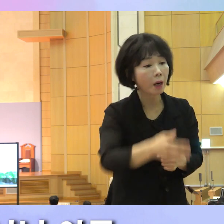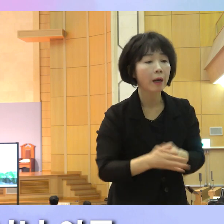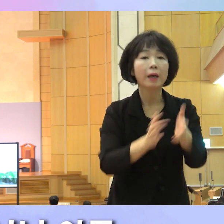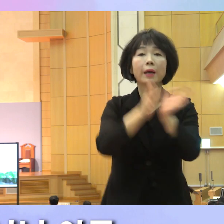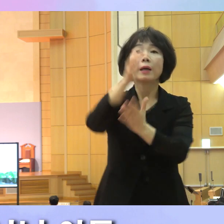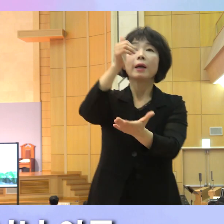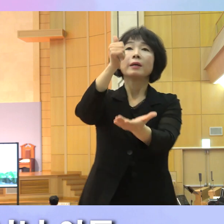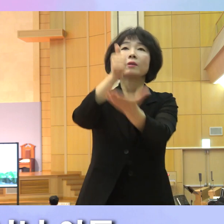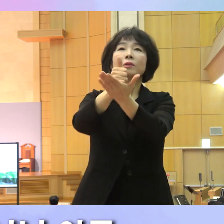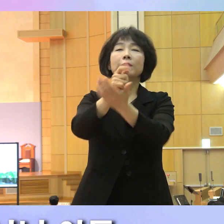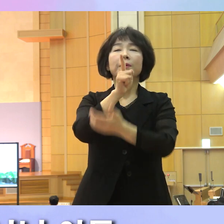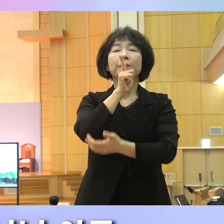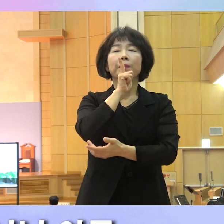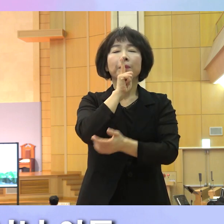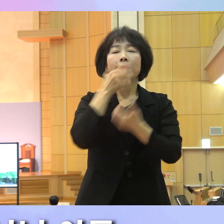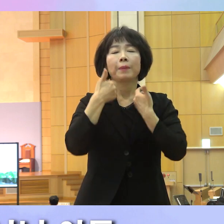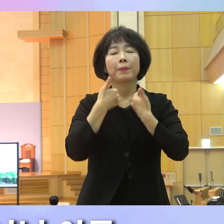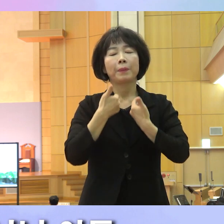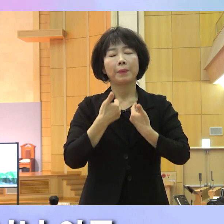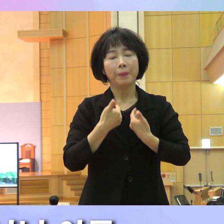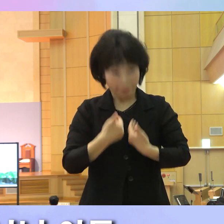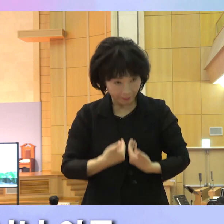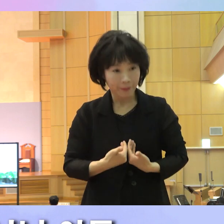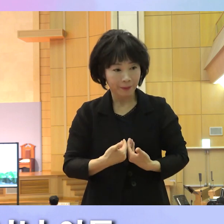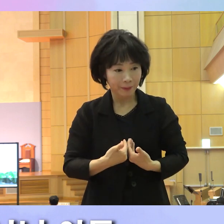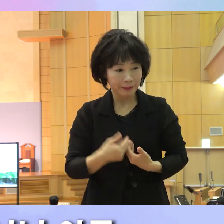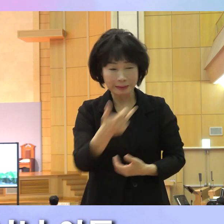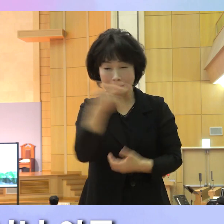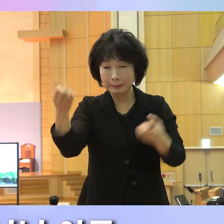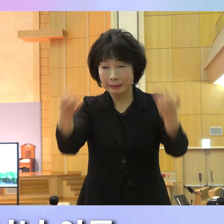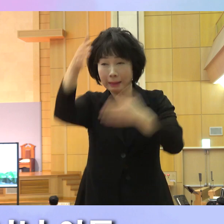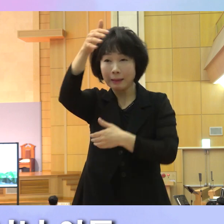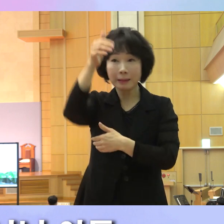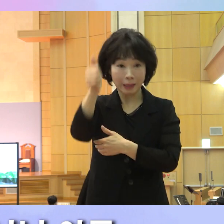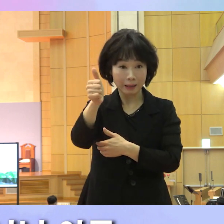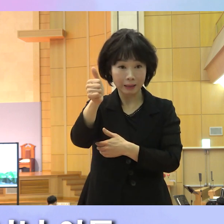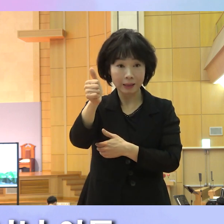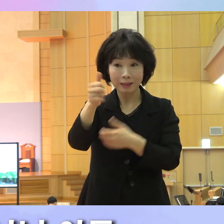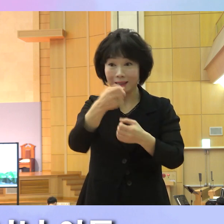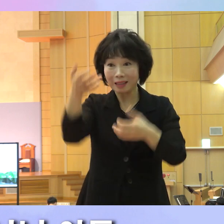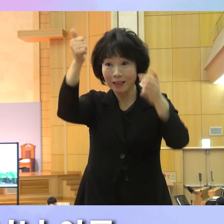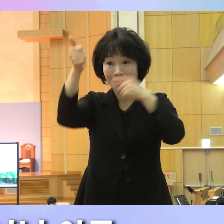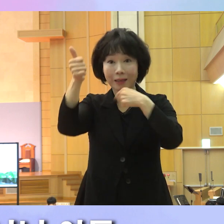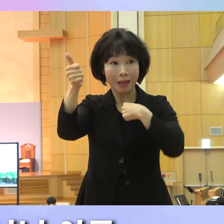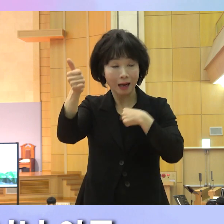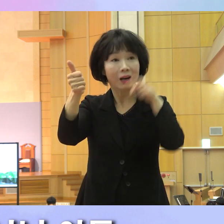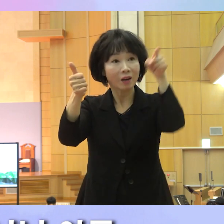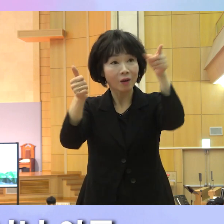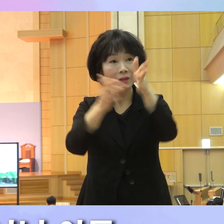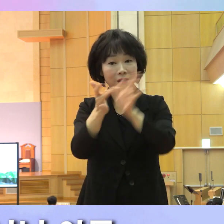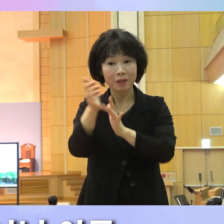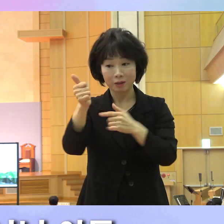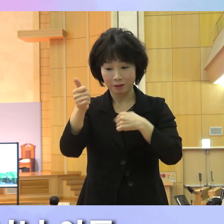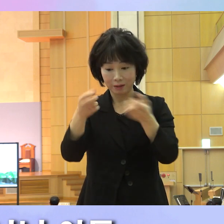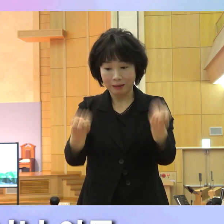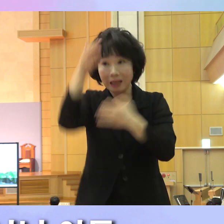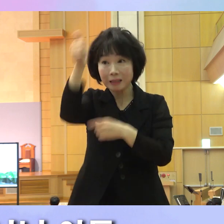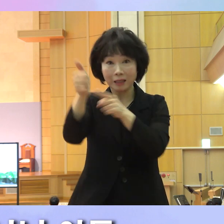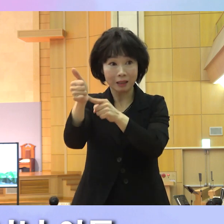예수께서 잠잠하시거늘 대제사장이 가로되 내가 너로, 대제사장이 지금 말하고